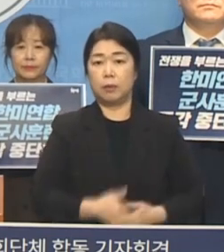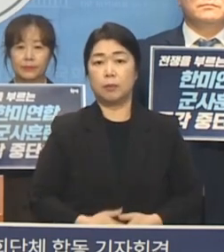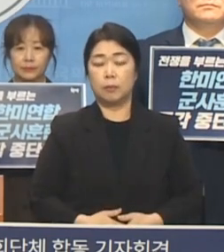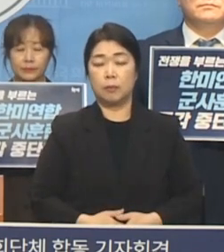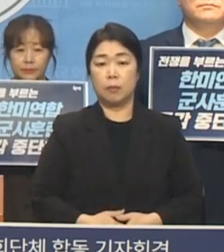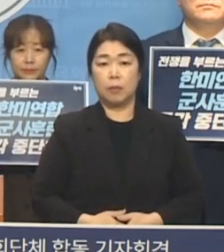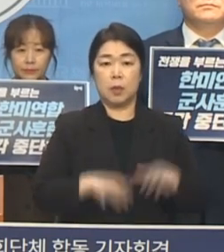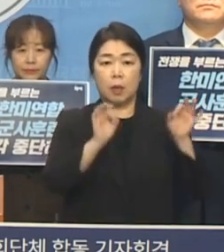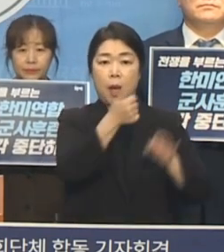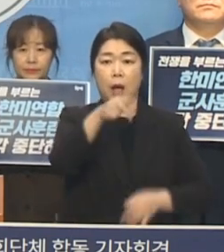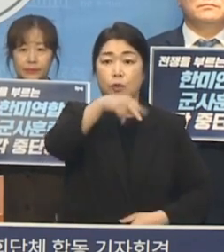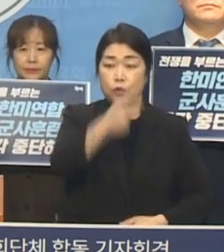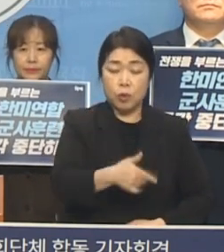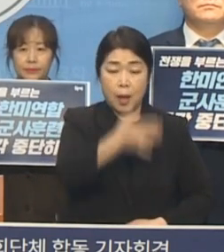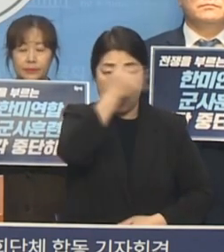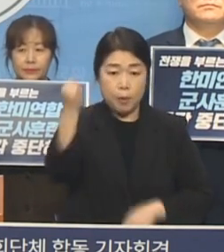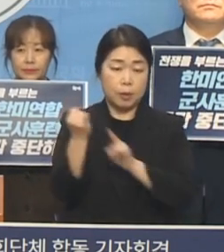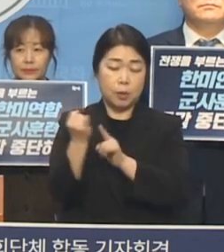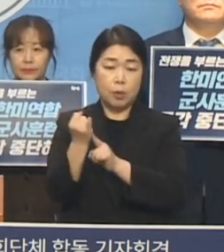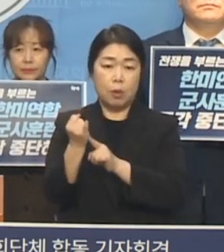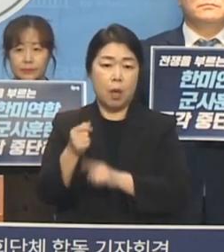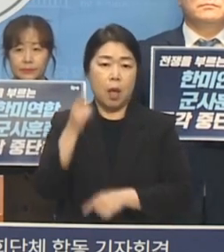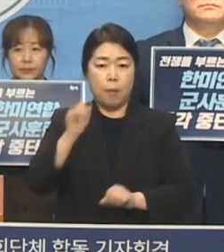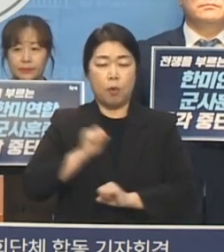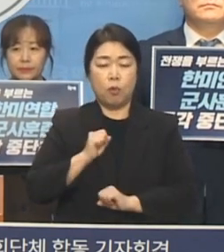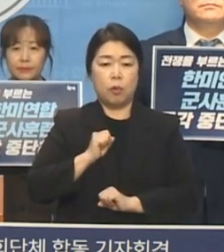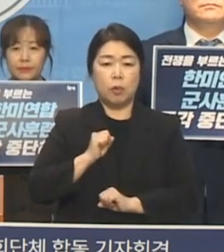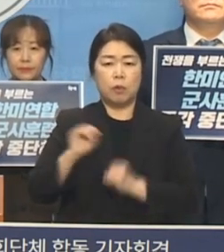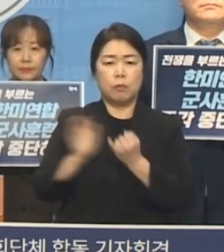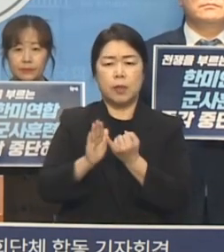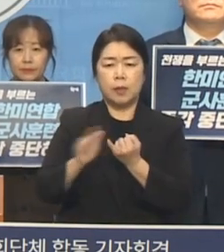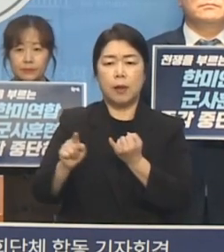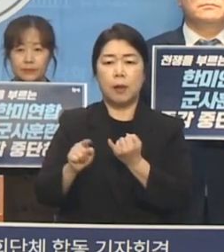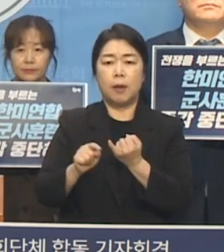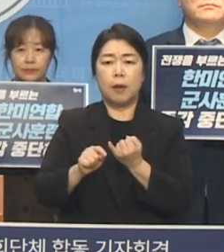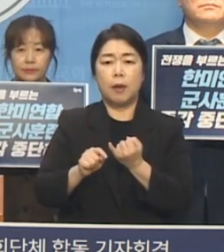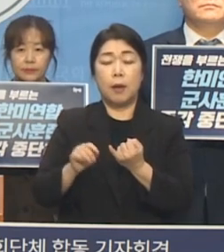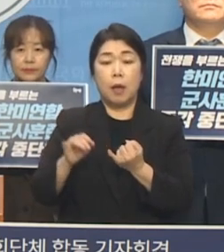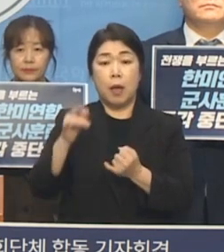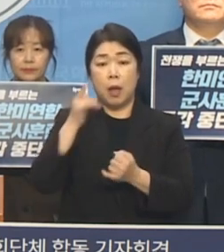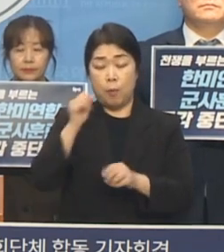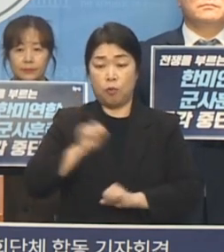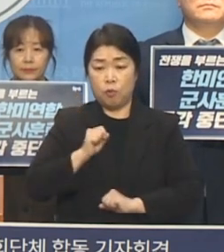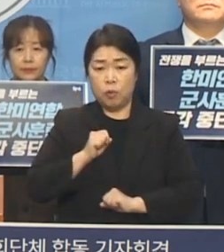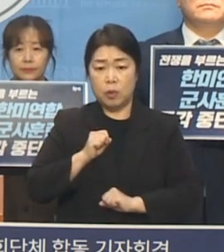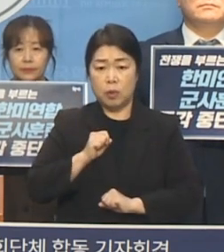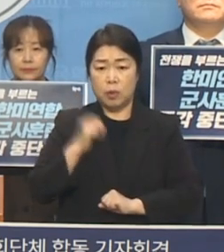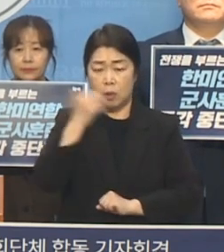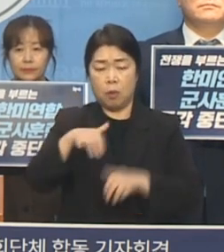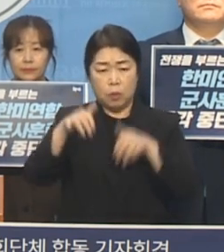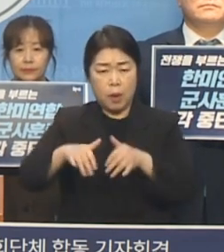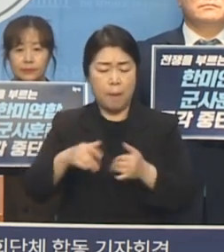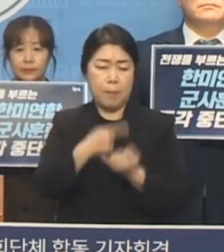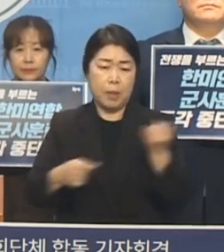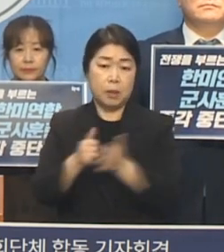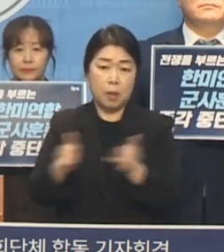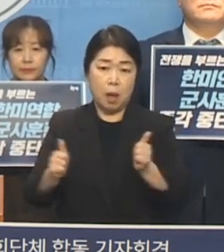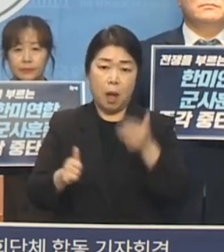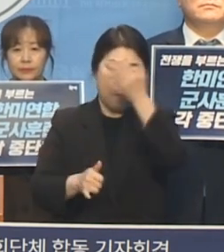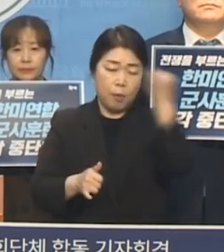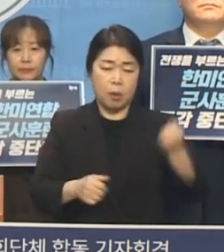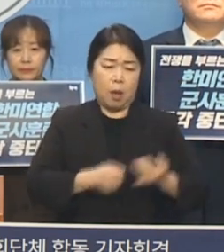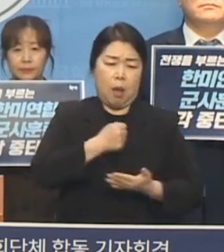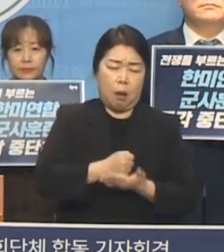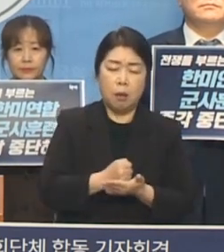할머니를 비롯해서 일본군 위안부 피해자들이 피 맺힌 절규를 다시금 되새겨야 합니다.